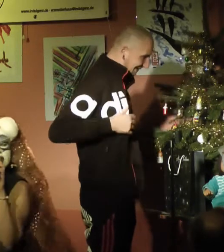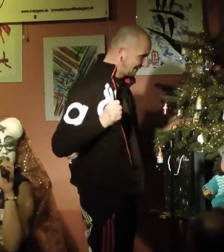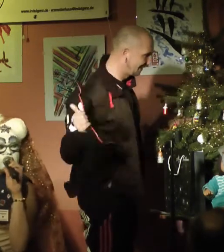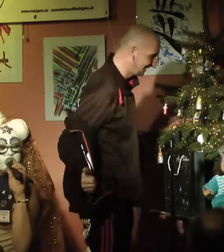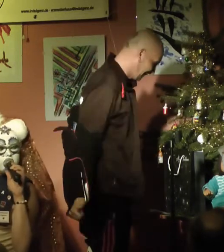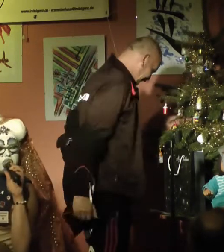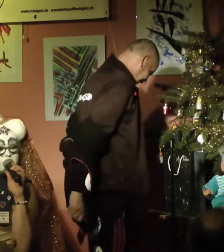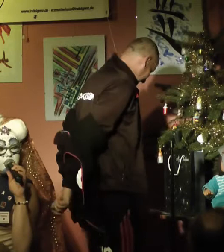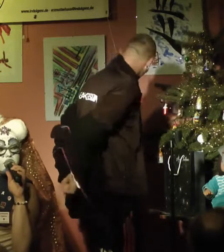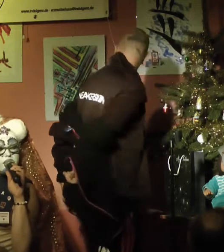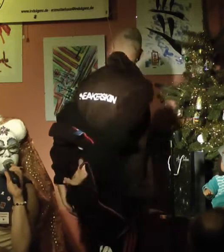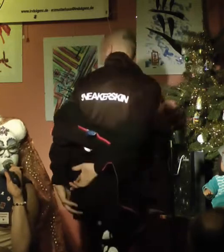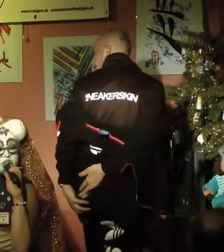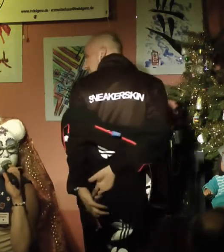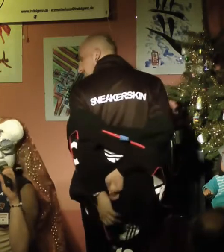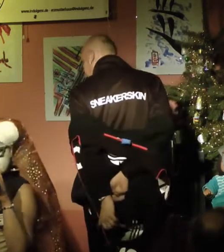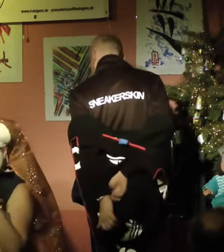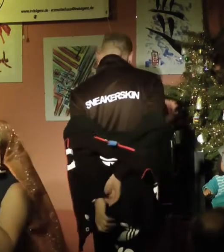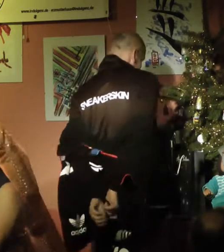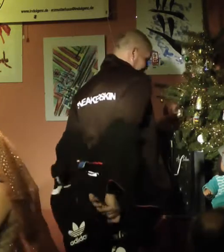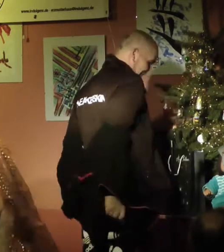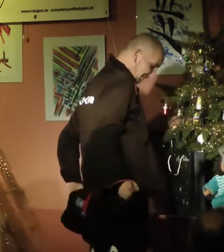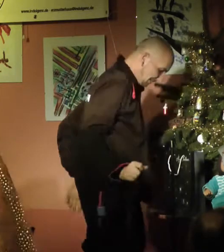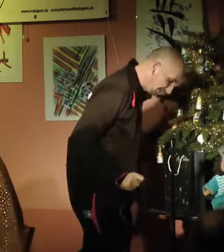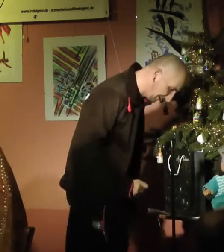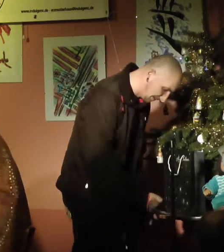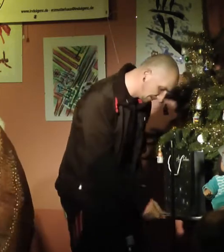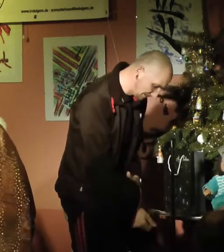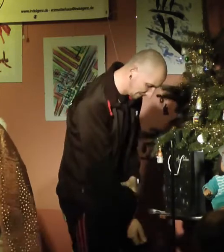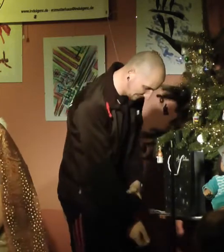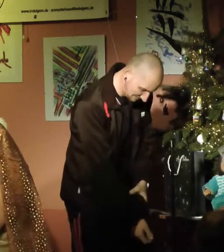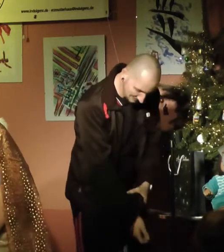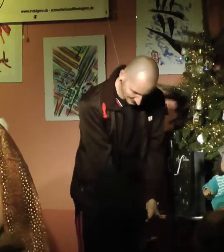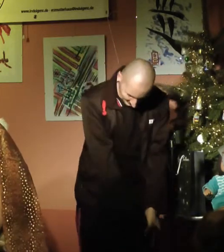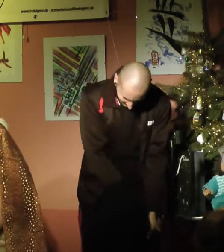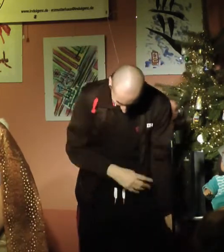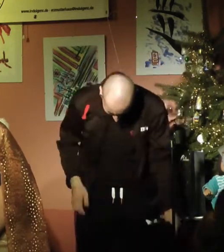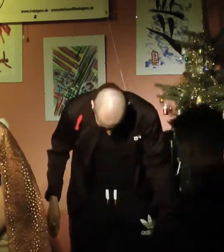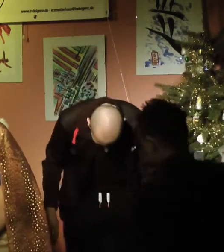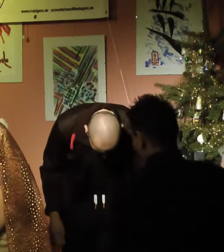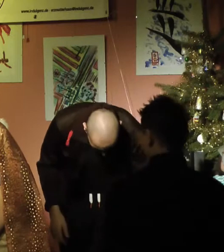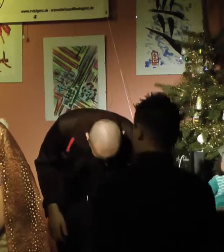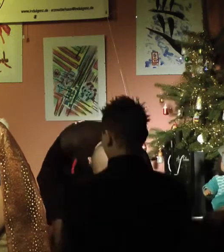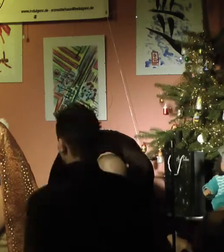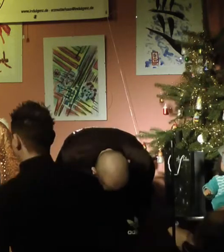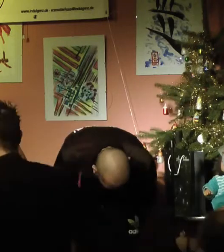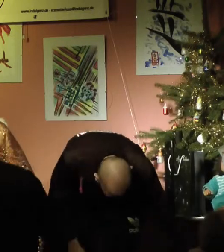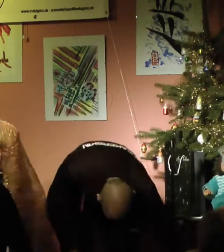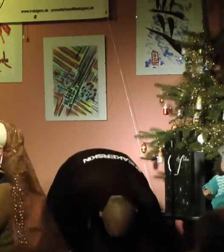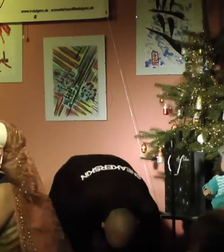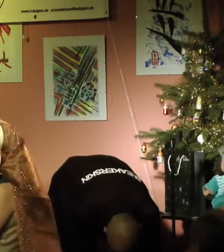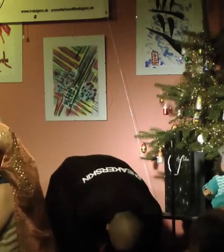Wunderbar. Soltan, du wirst auf die Bühne gebeten. Ja. Die Mauer hat deine Marke verschlampert, hat sie mir gerade